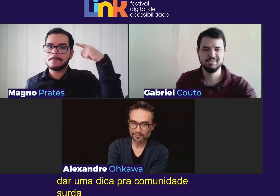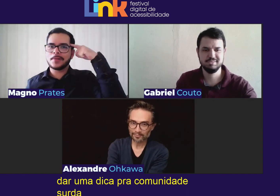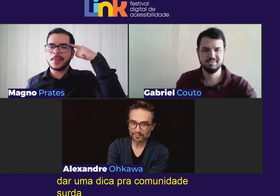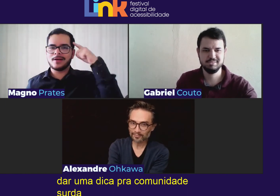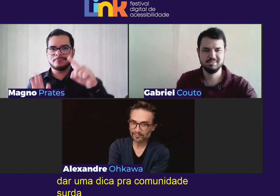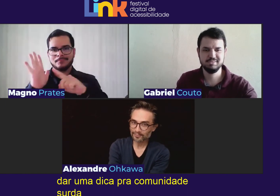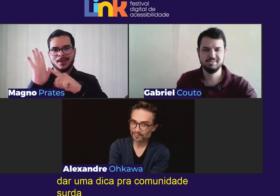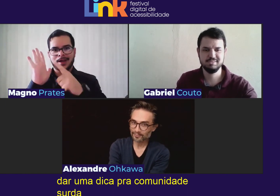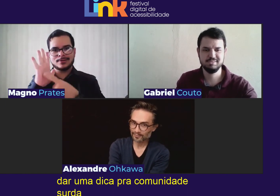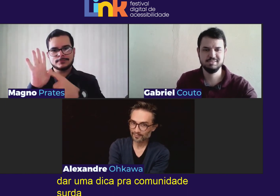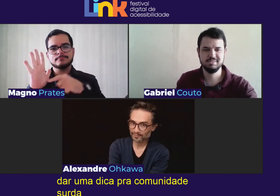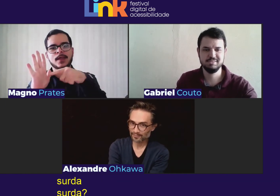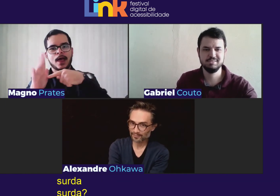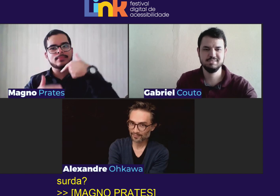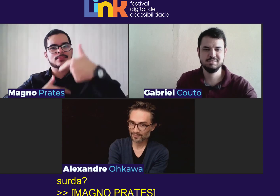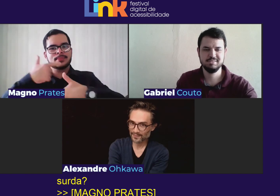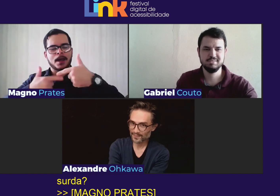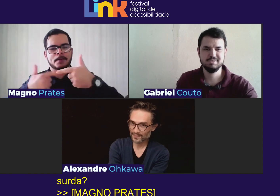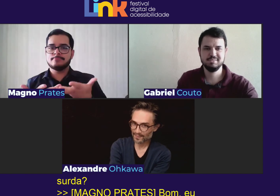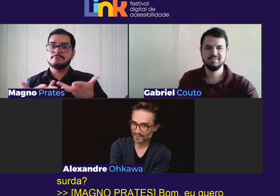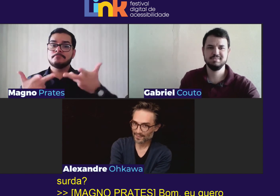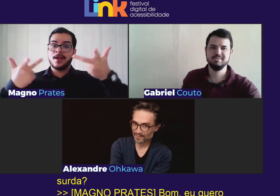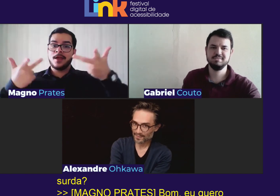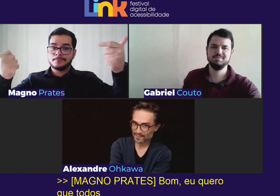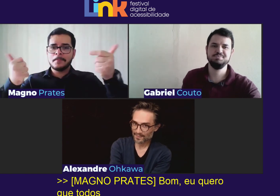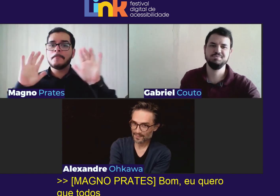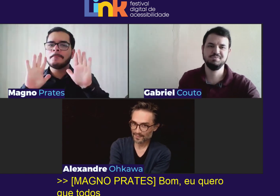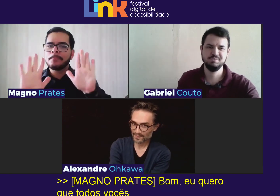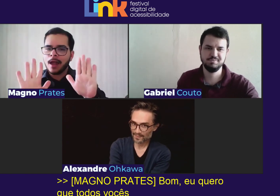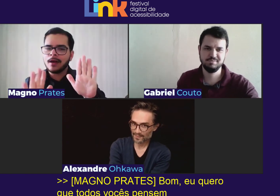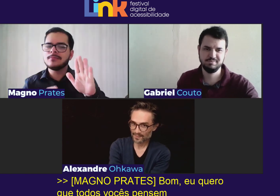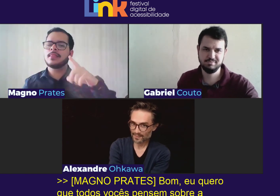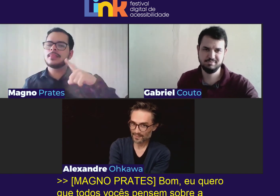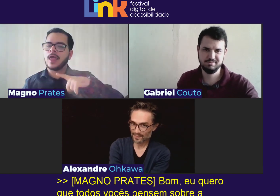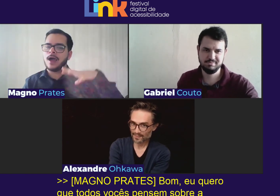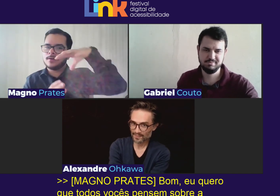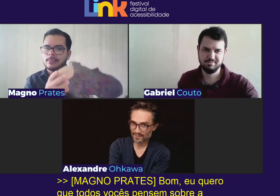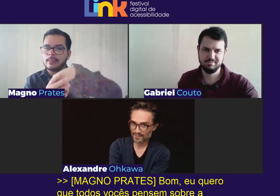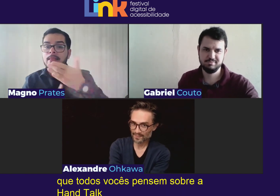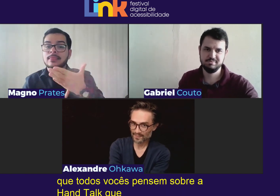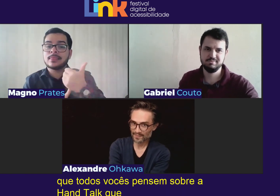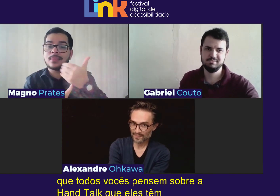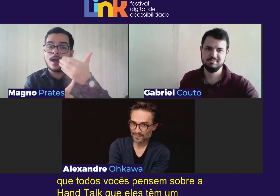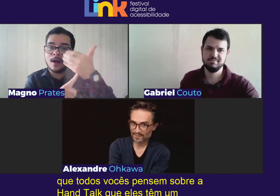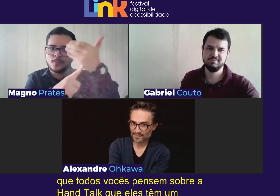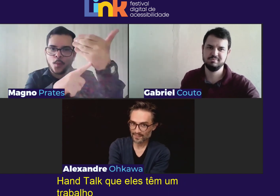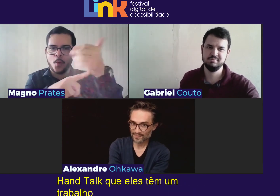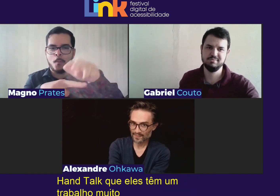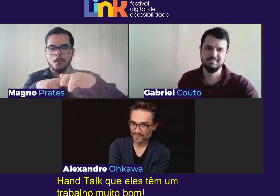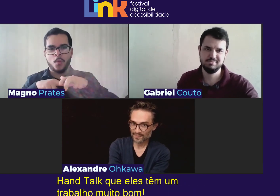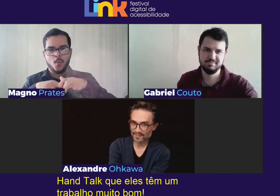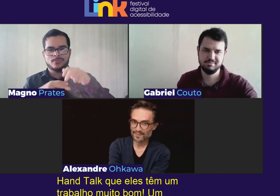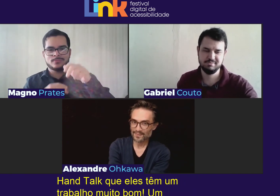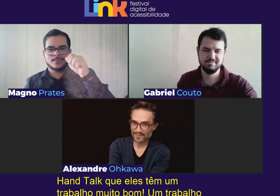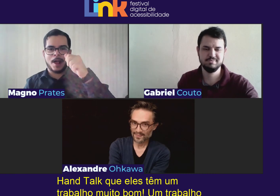Bom, quero que todos vocês pensem sobre a Renditalk, que eles têm um trabalho muito bom, um trabalho maravilhoso dentro da área da